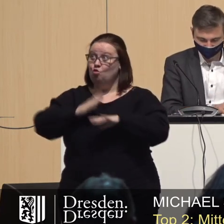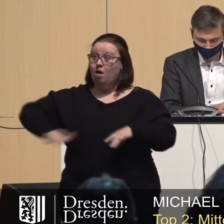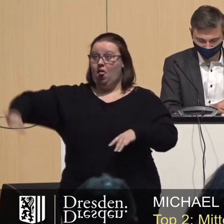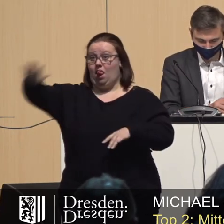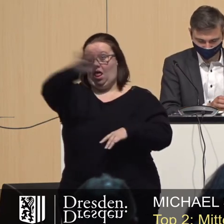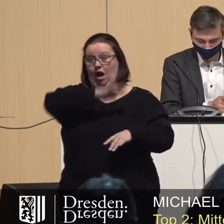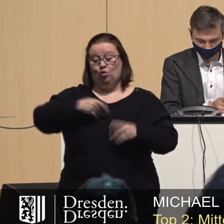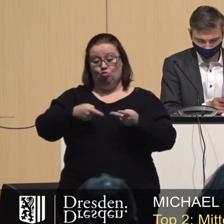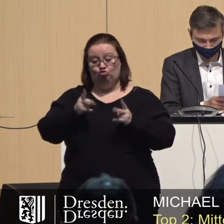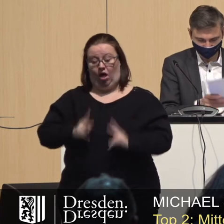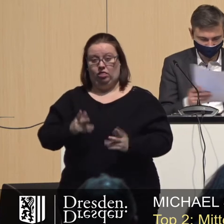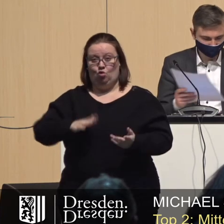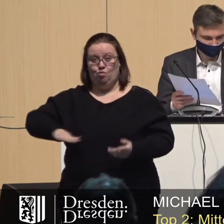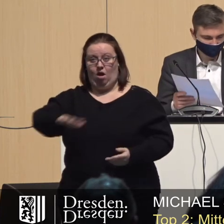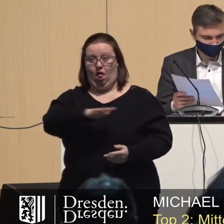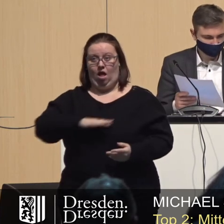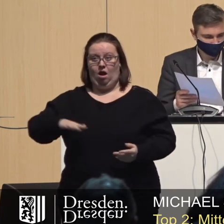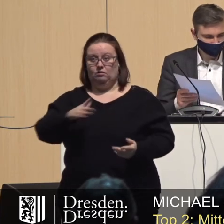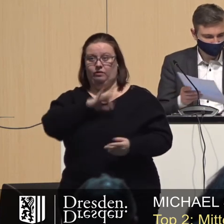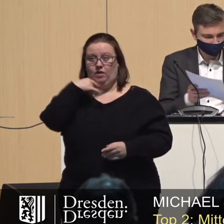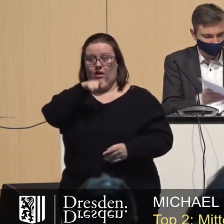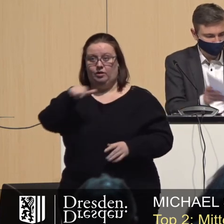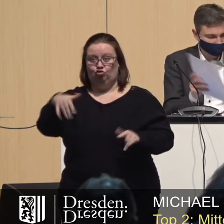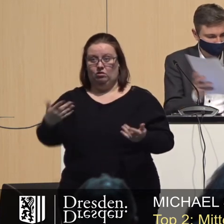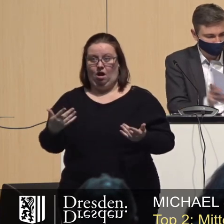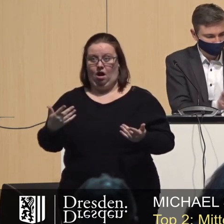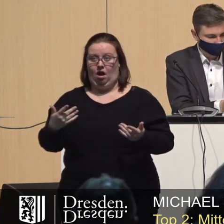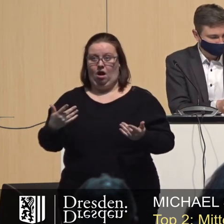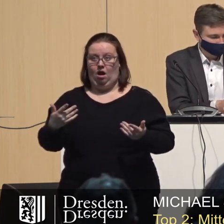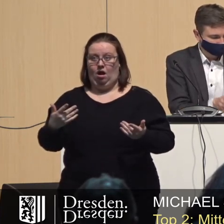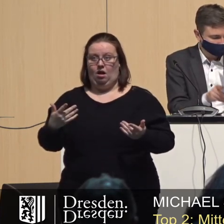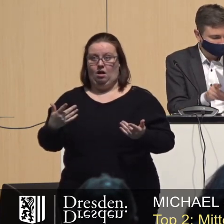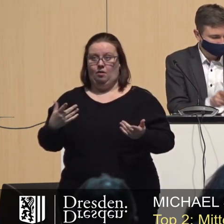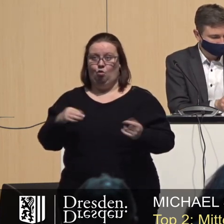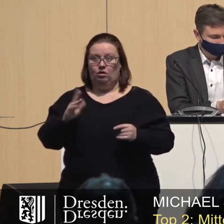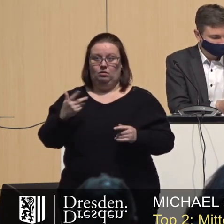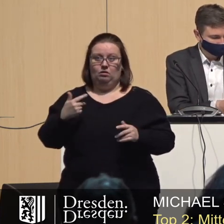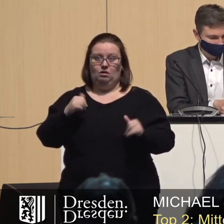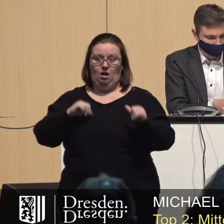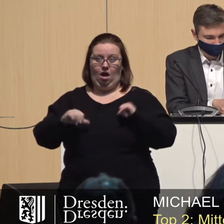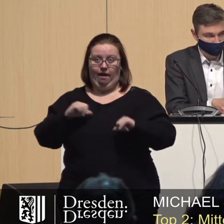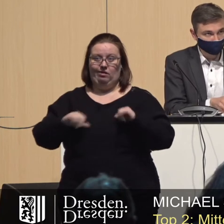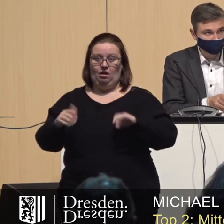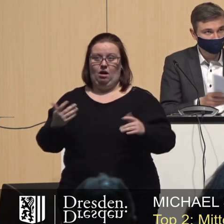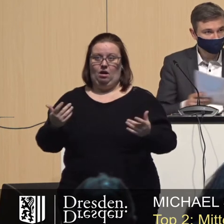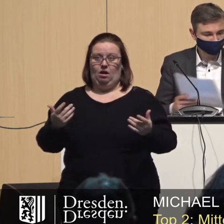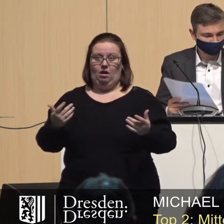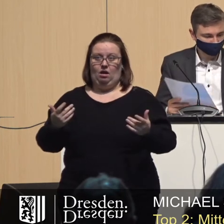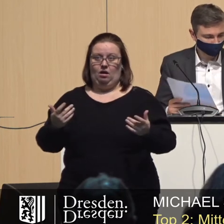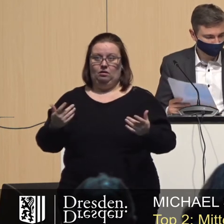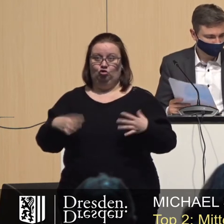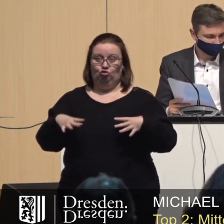auch überall in dieser Stadt eine Menge Menschen gibt, die auf tragische Weise nicht